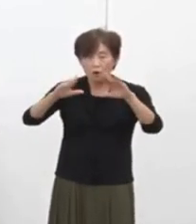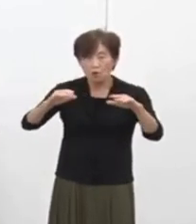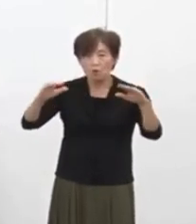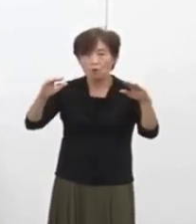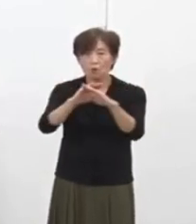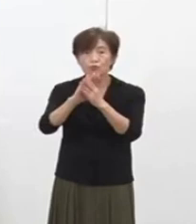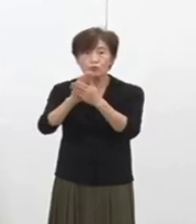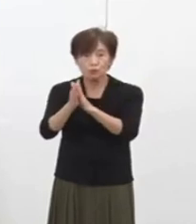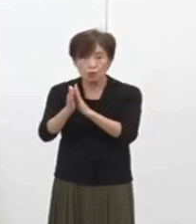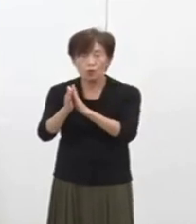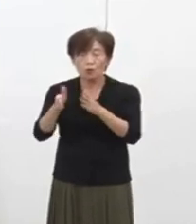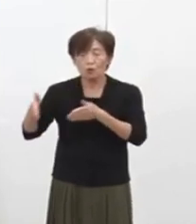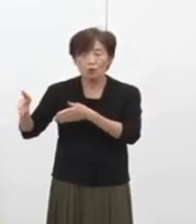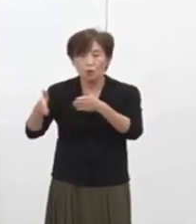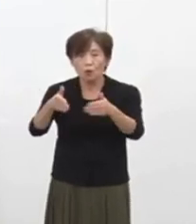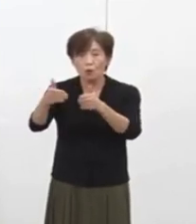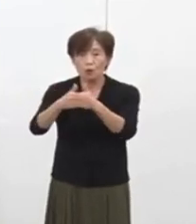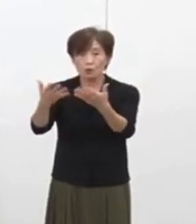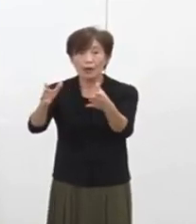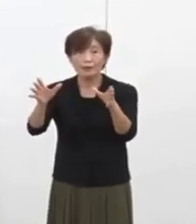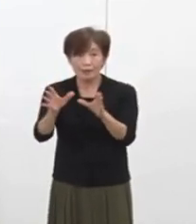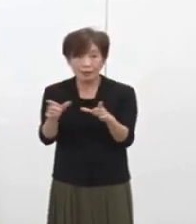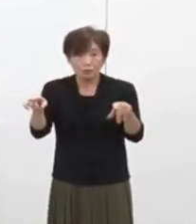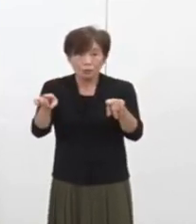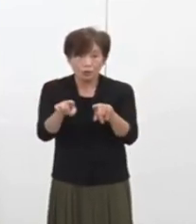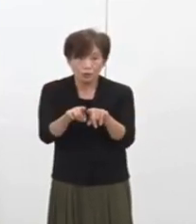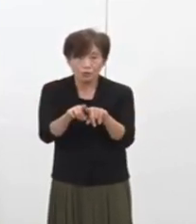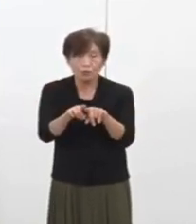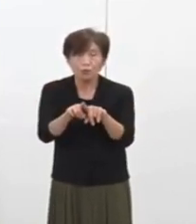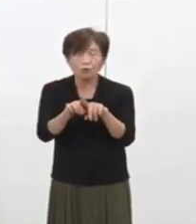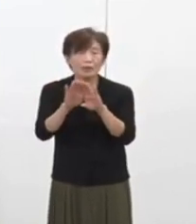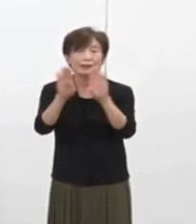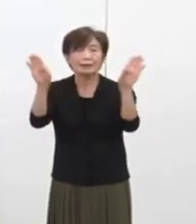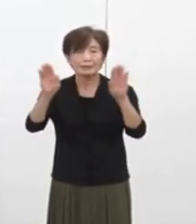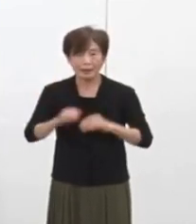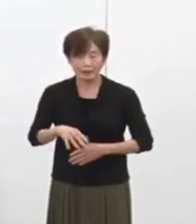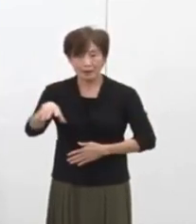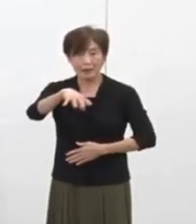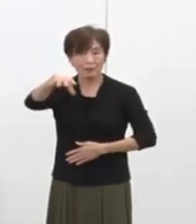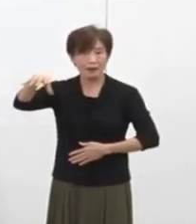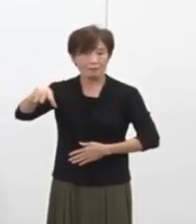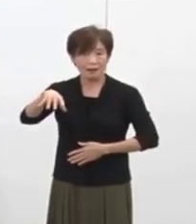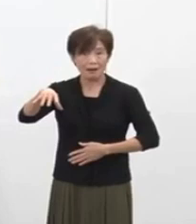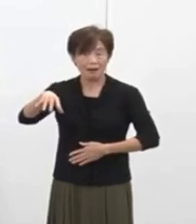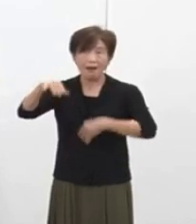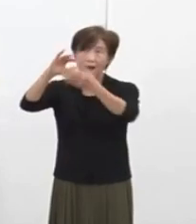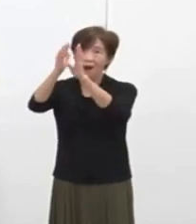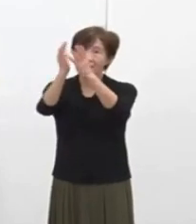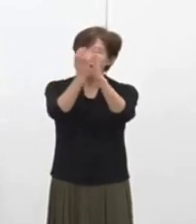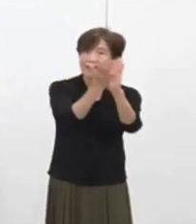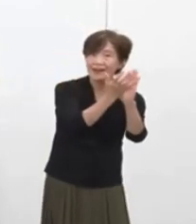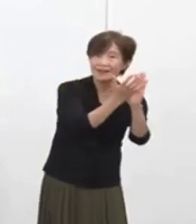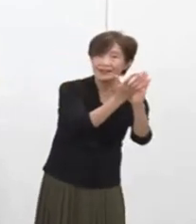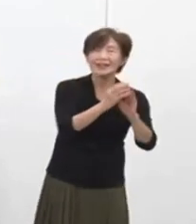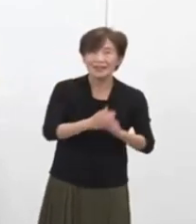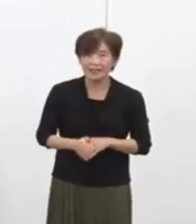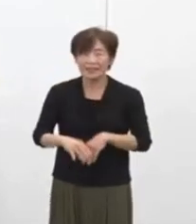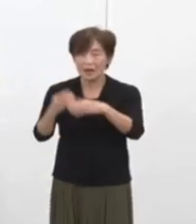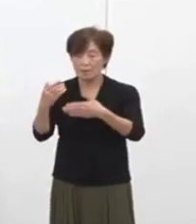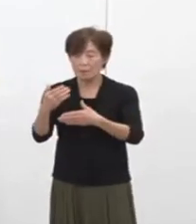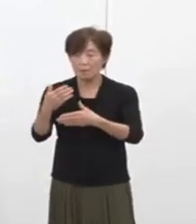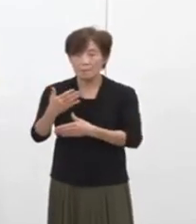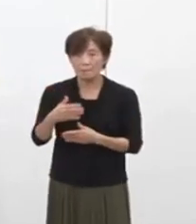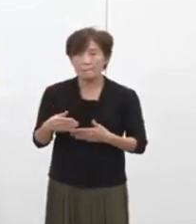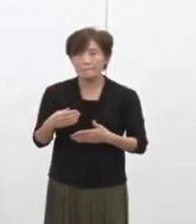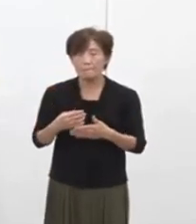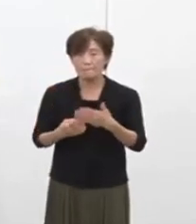協力団体などと連携して開催します。エリア内を花飾りやバナーなどで街全体を彩